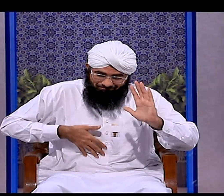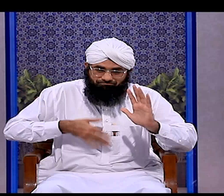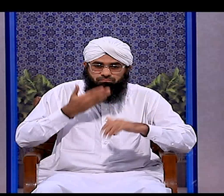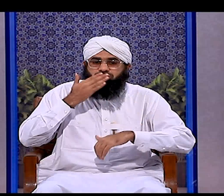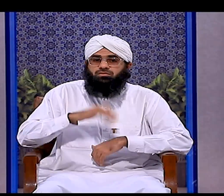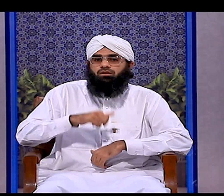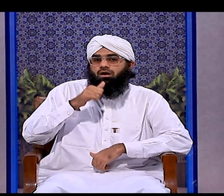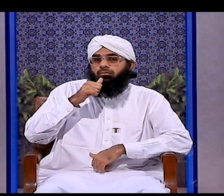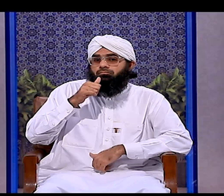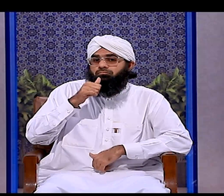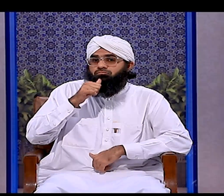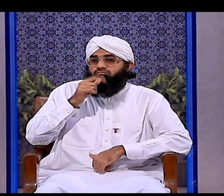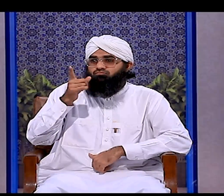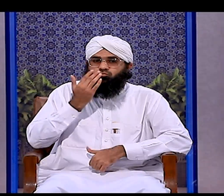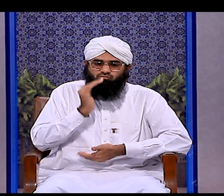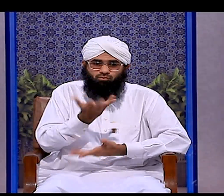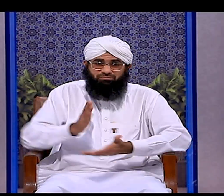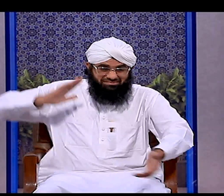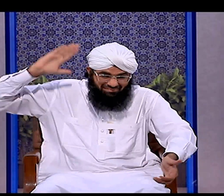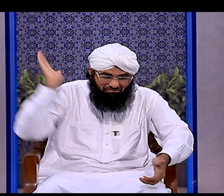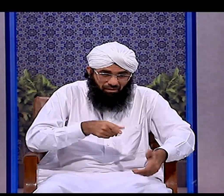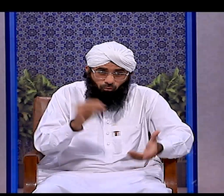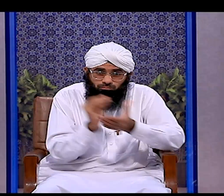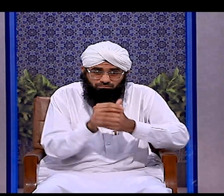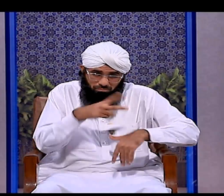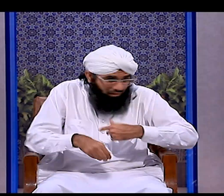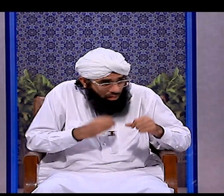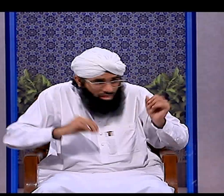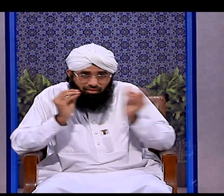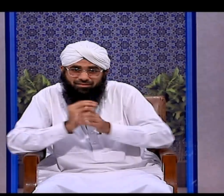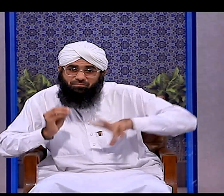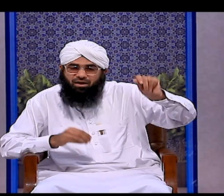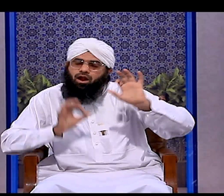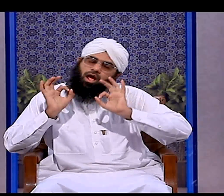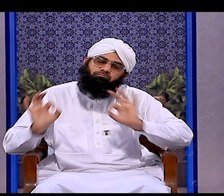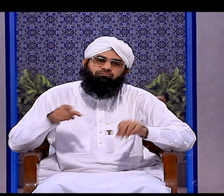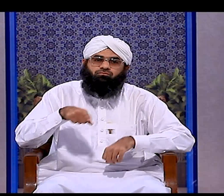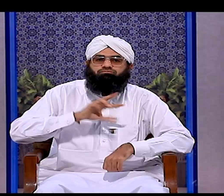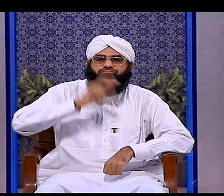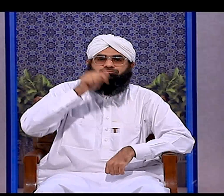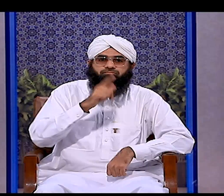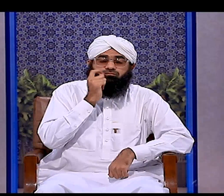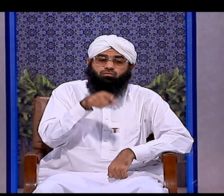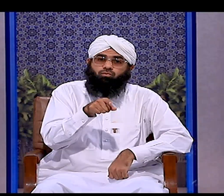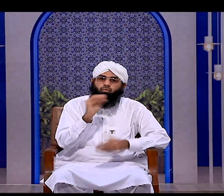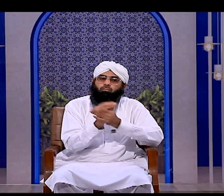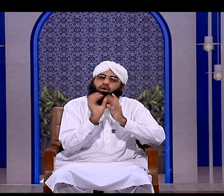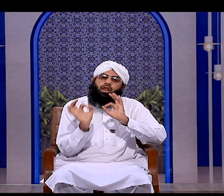پیٹ کے بل گھسٹ رہا ہوگا۔ جیسے والد اپنے بیٹے کو مارے تو بیٹا چھٹکارا پا کر بھاگنے کی کوشش کرتا،